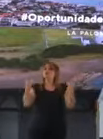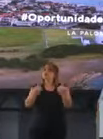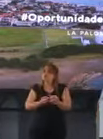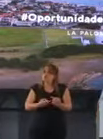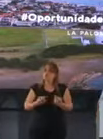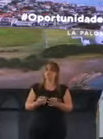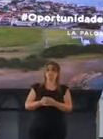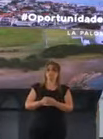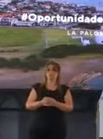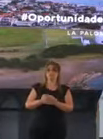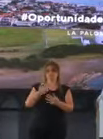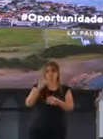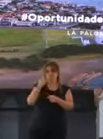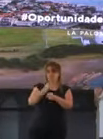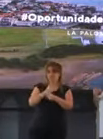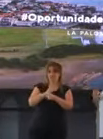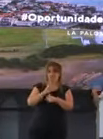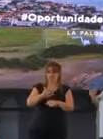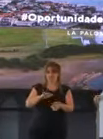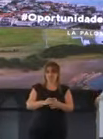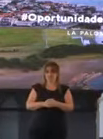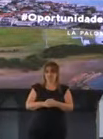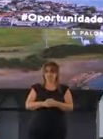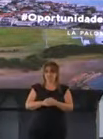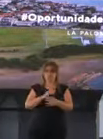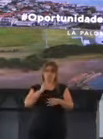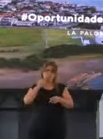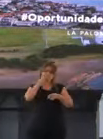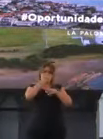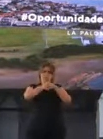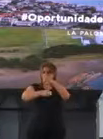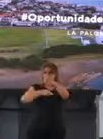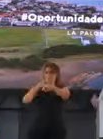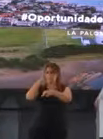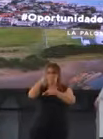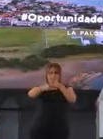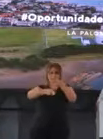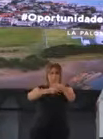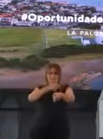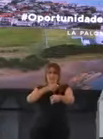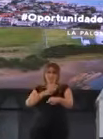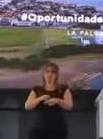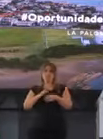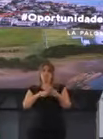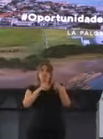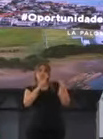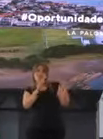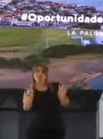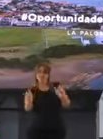entendemos. Nosotros tenemos que llegar sin lastimar, sin agrandar las diferencias.